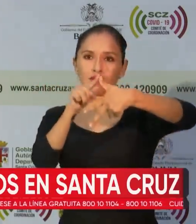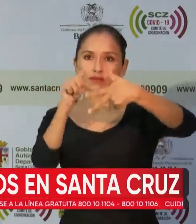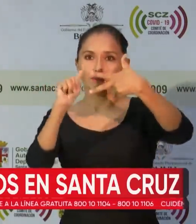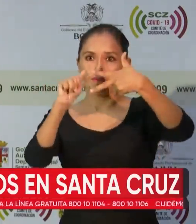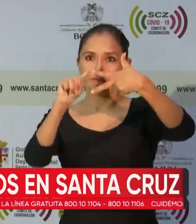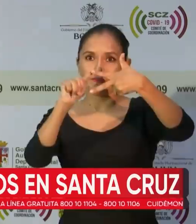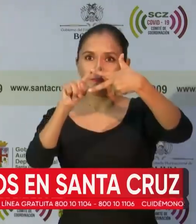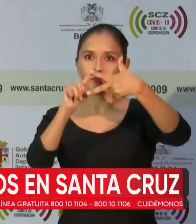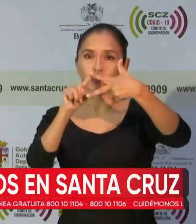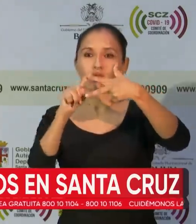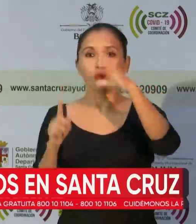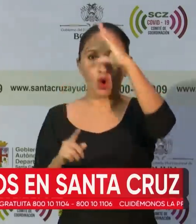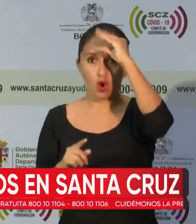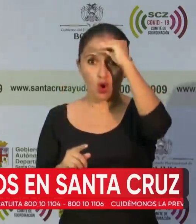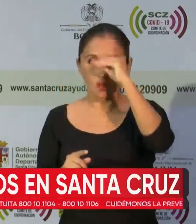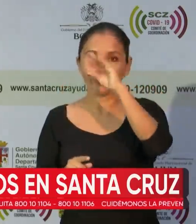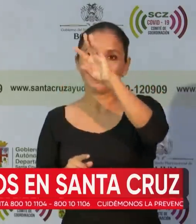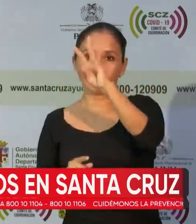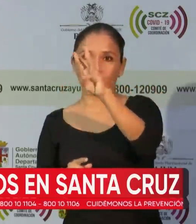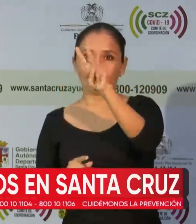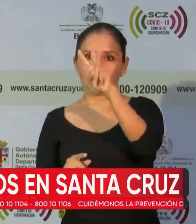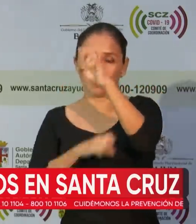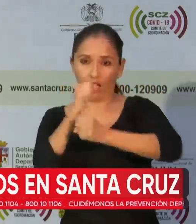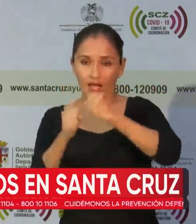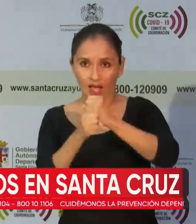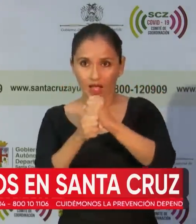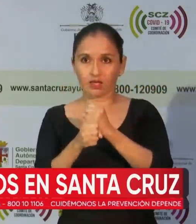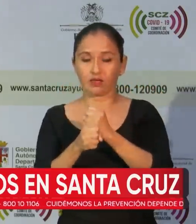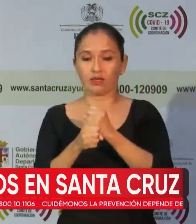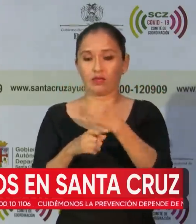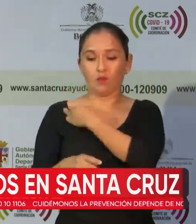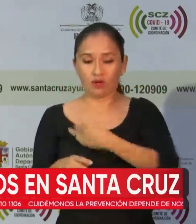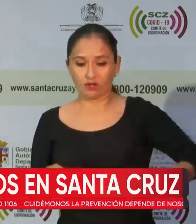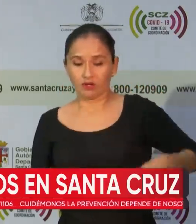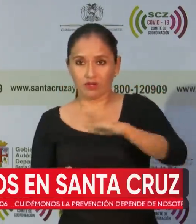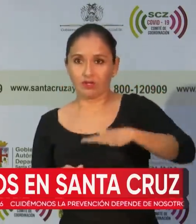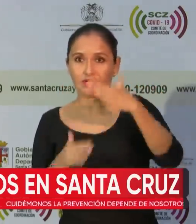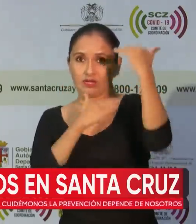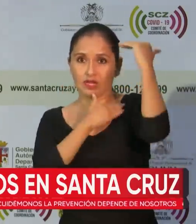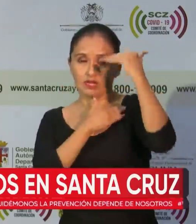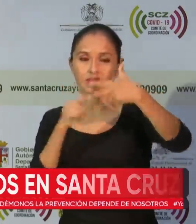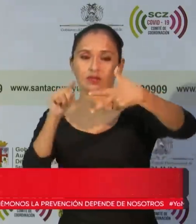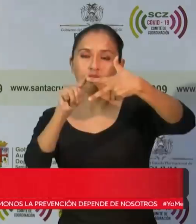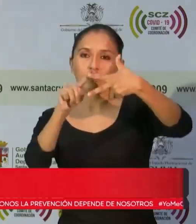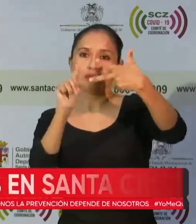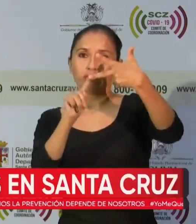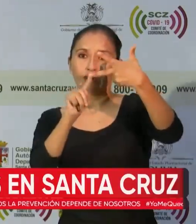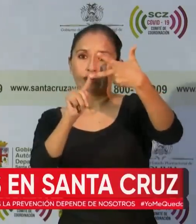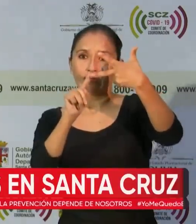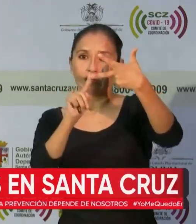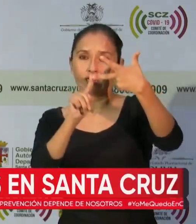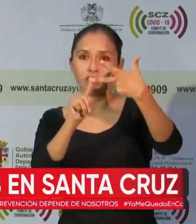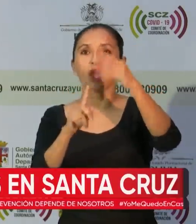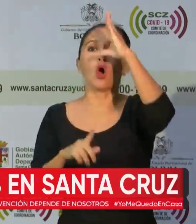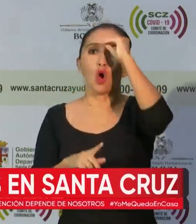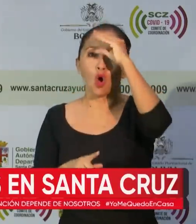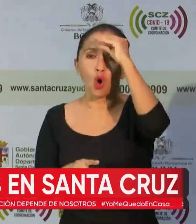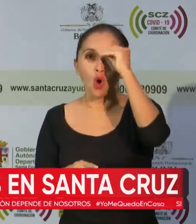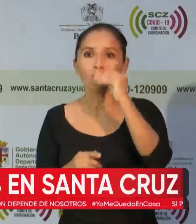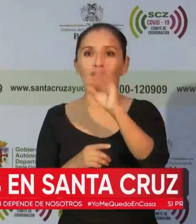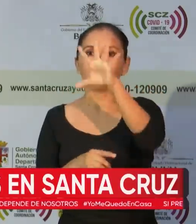Un paciente de sexo masculino de 62 años de edad del municipio de Santa Cruz de la Sierra y un paciente de sexo masculino